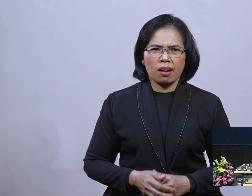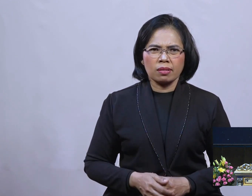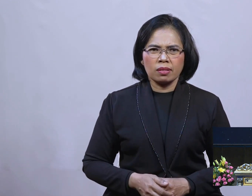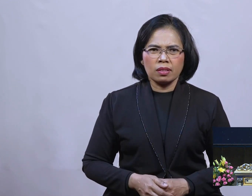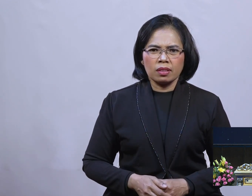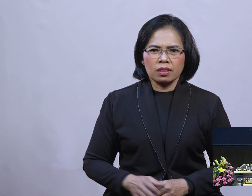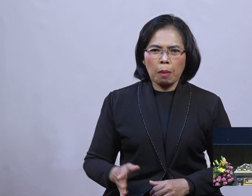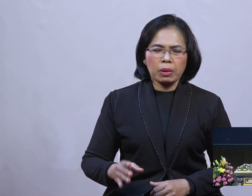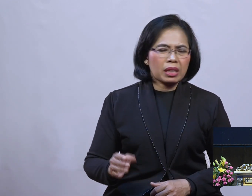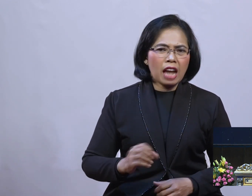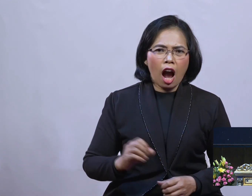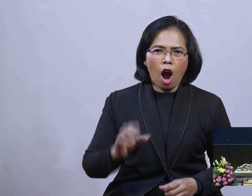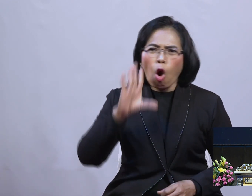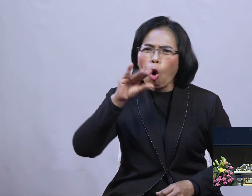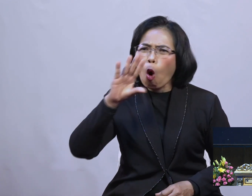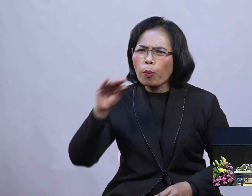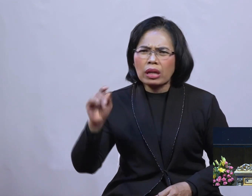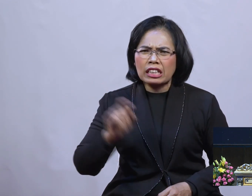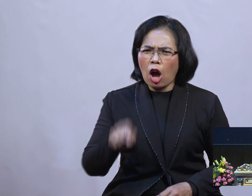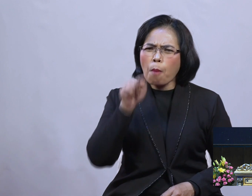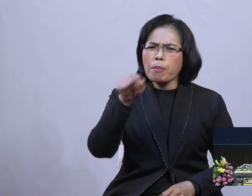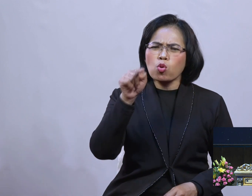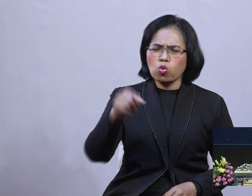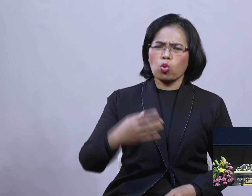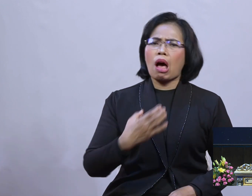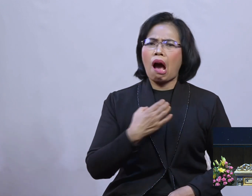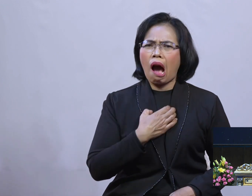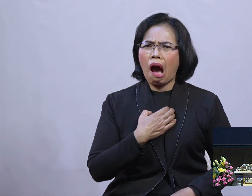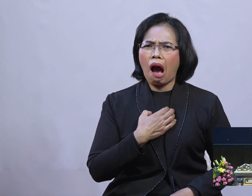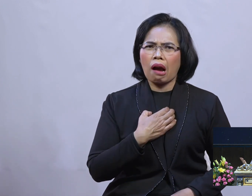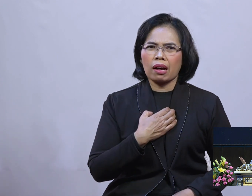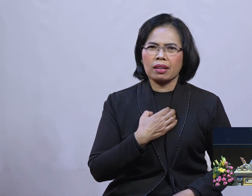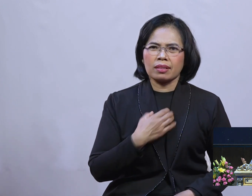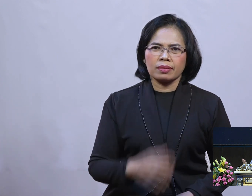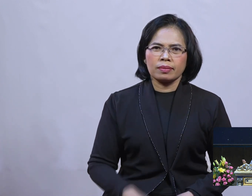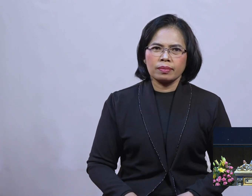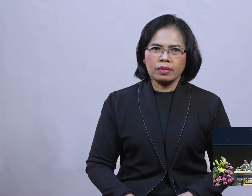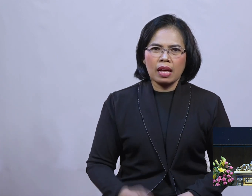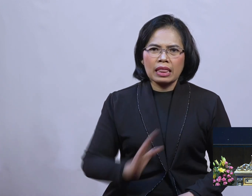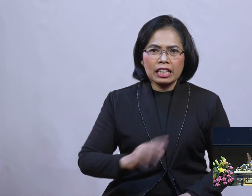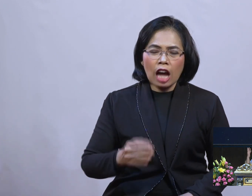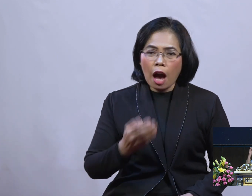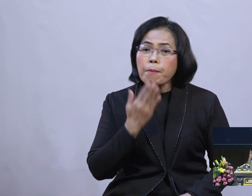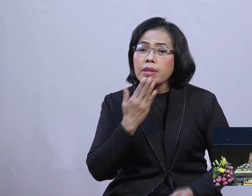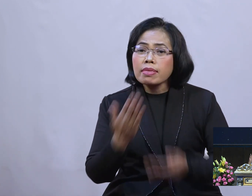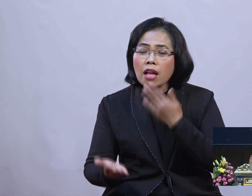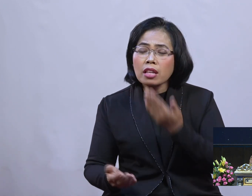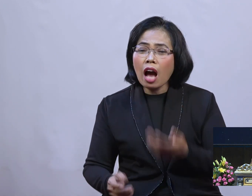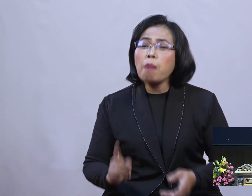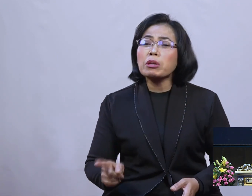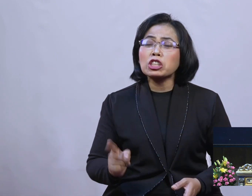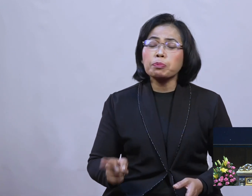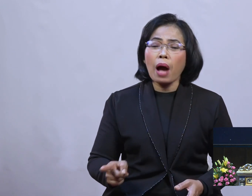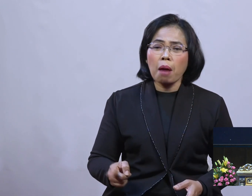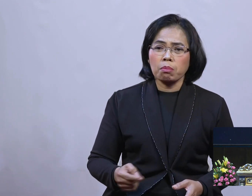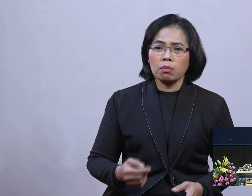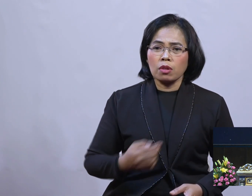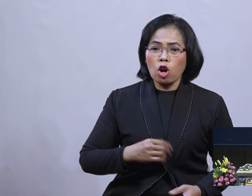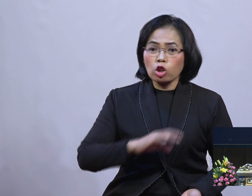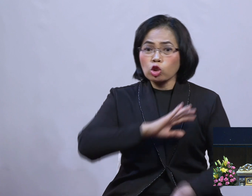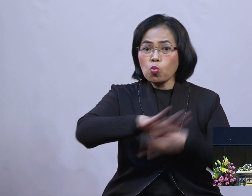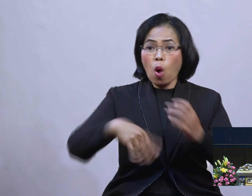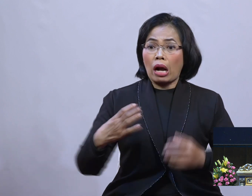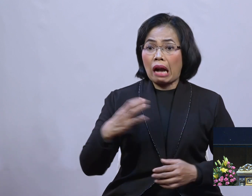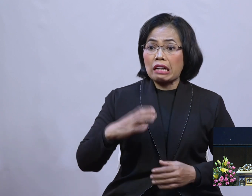without dia tidak menuntut haknya dia tidak bertanya kenapa Tuhan kenapa semuanya diambil